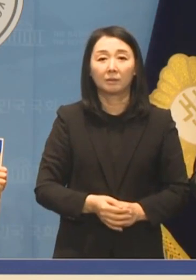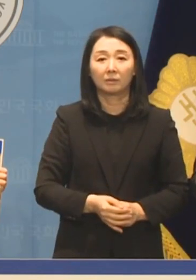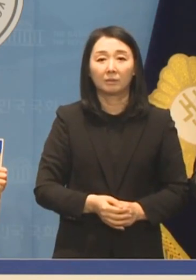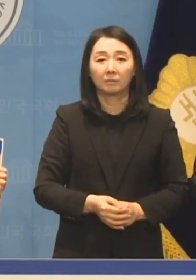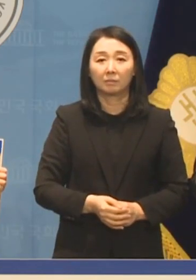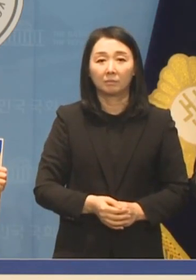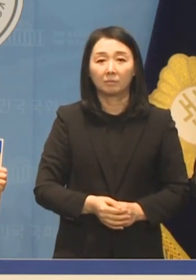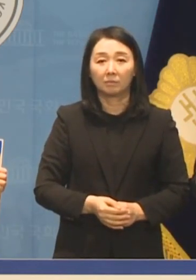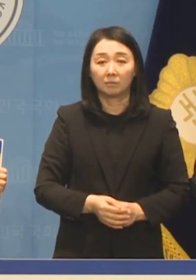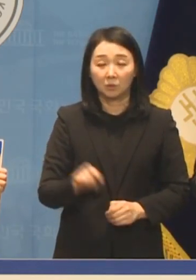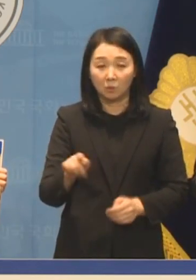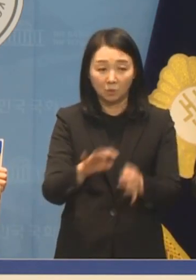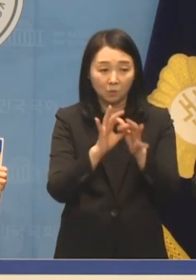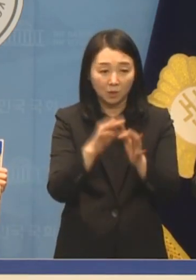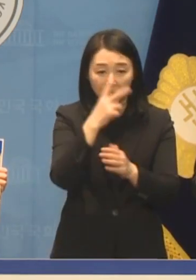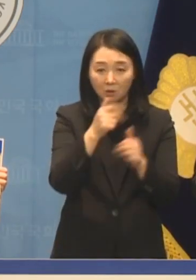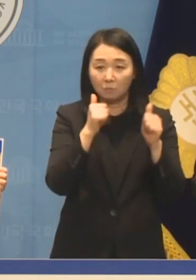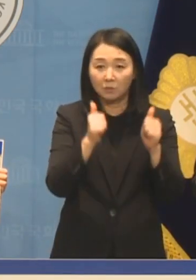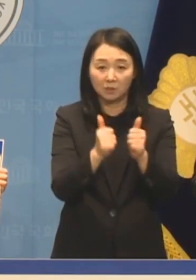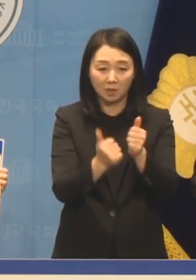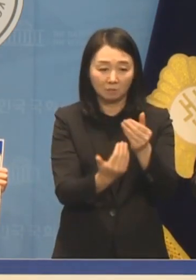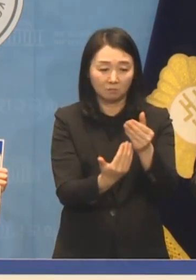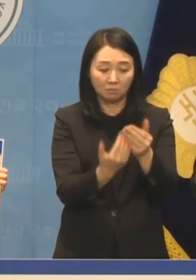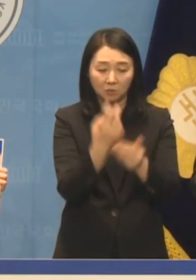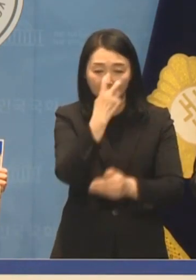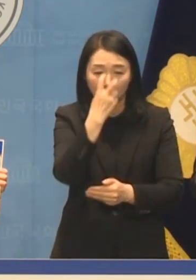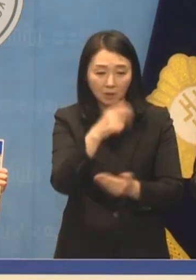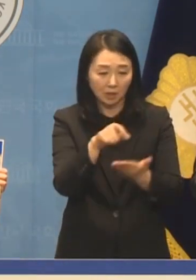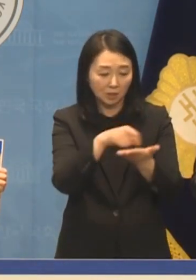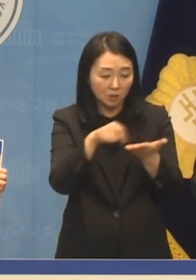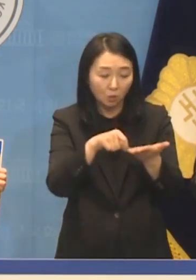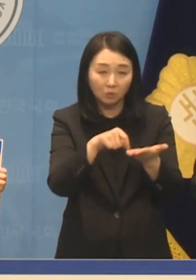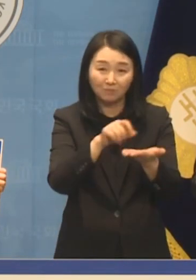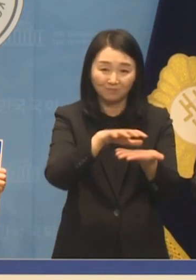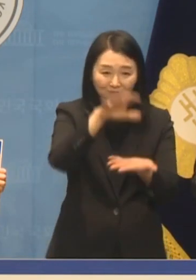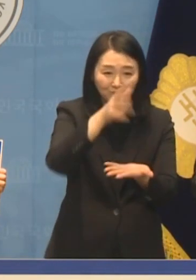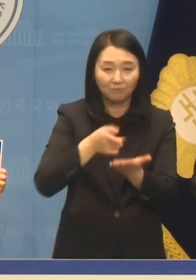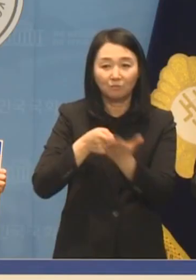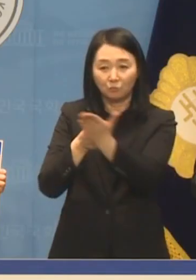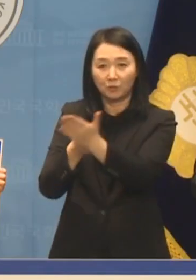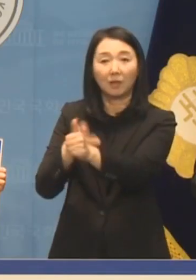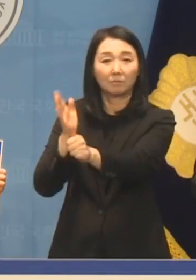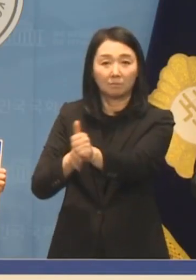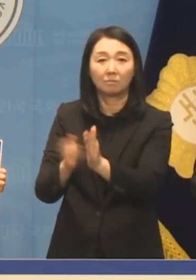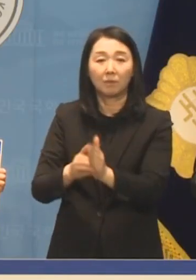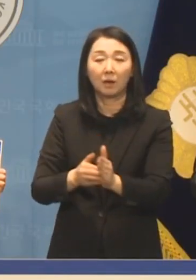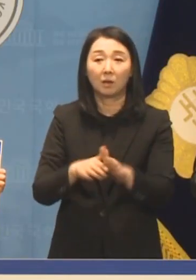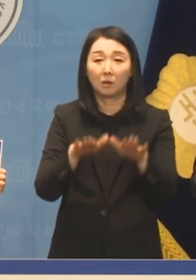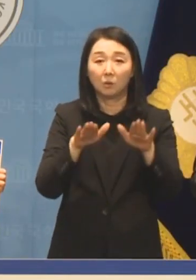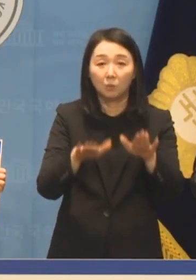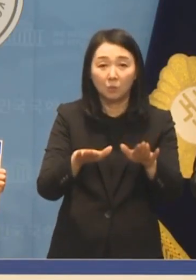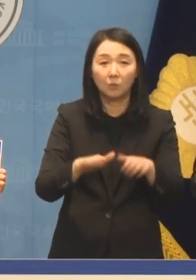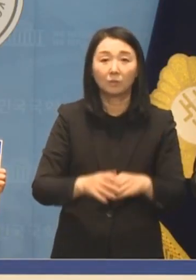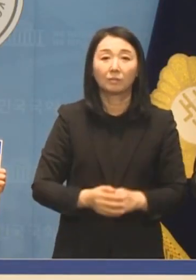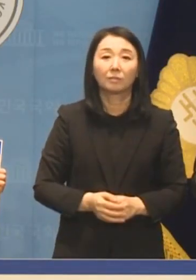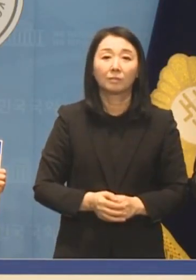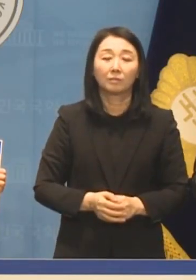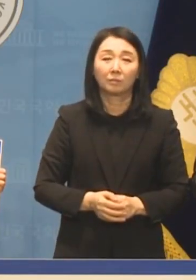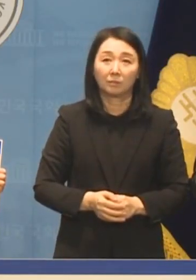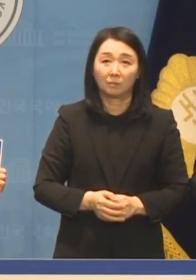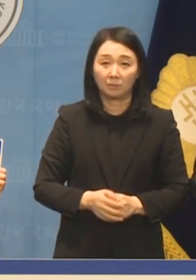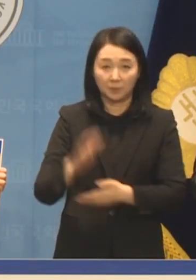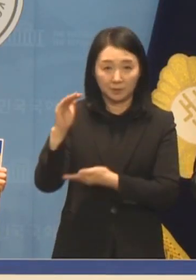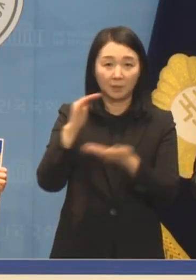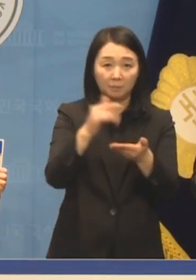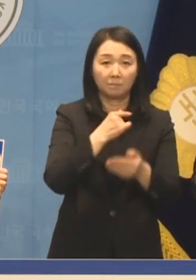그리고 연관된 검찰의 수사 기록을 자신들이 요청했다고 합니다. 오늘 이 자리를 빌어 이야기합니다.